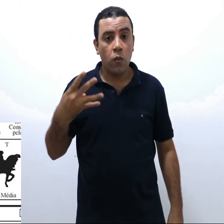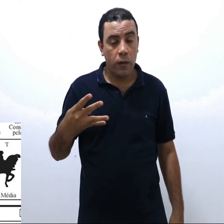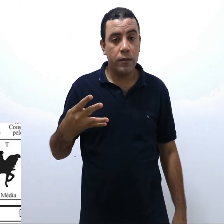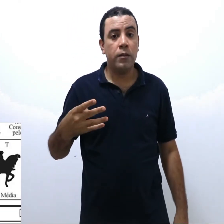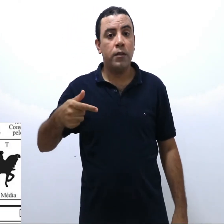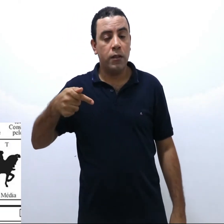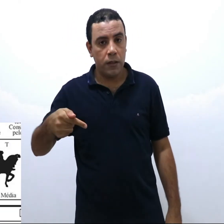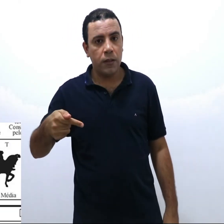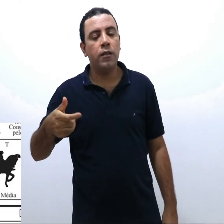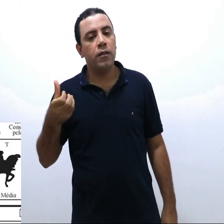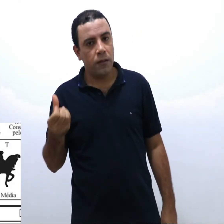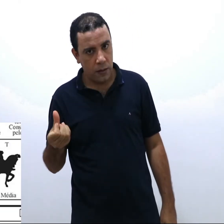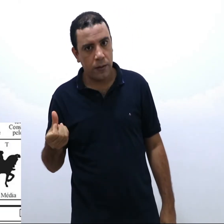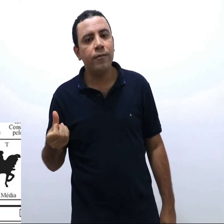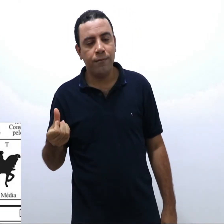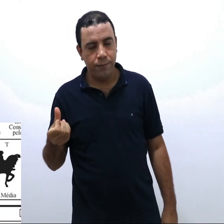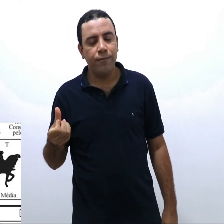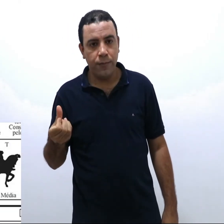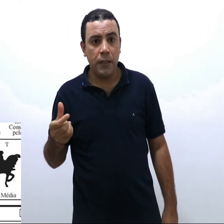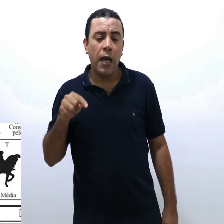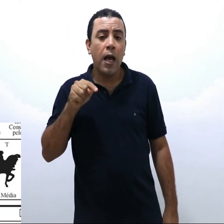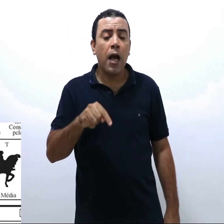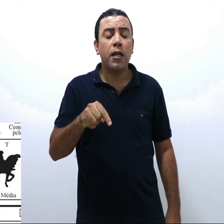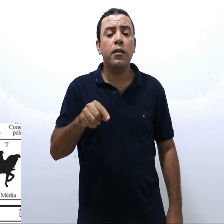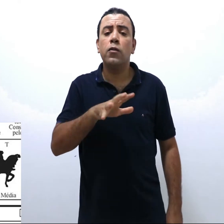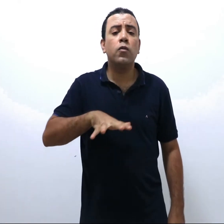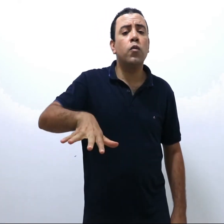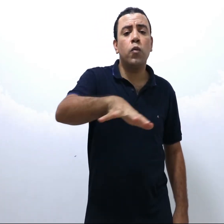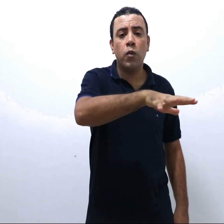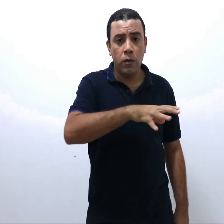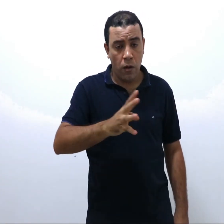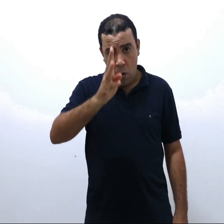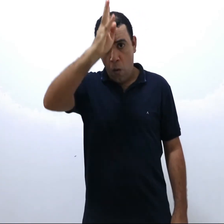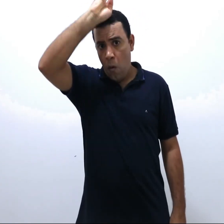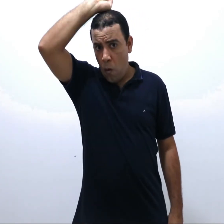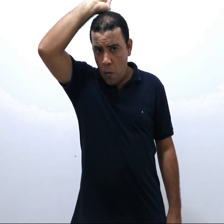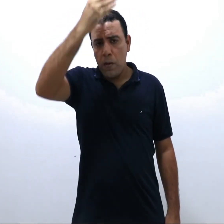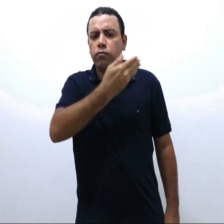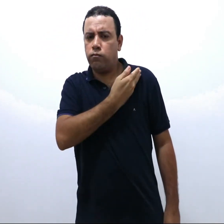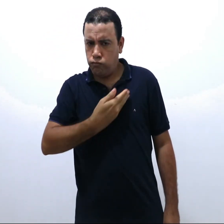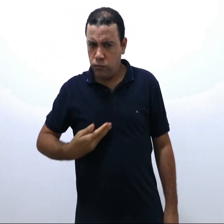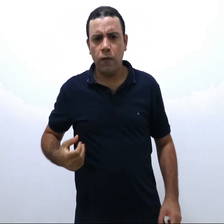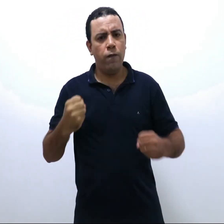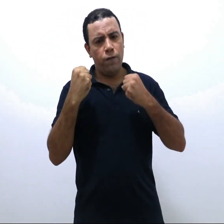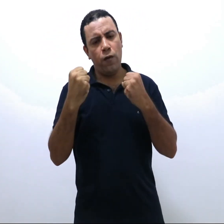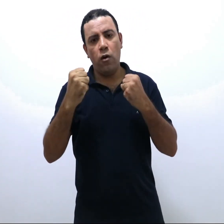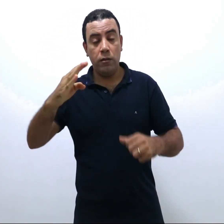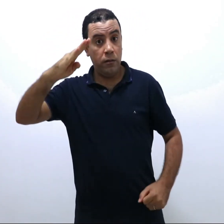476. Durante esse período, o Império Romano é que governava com muito poderio através de